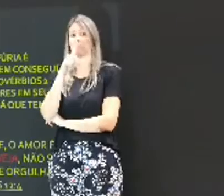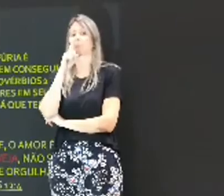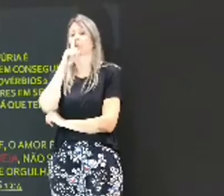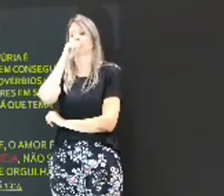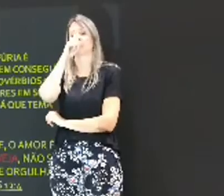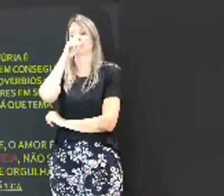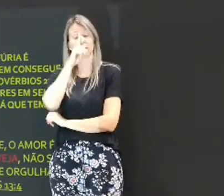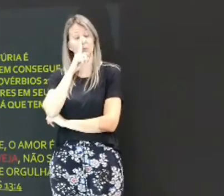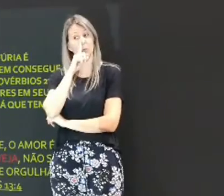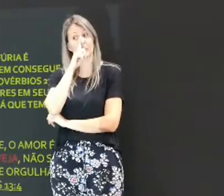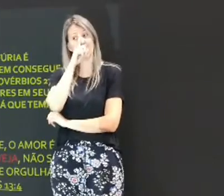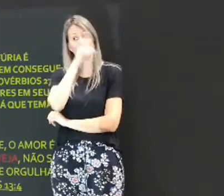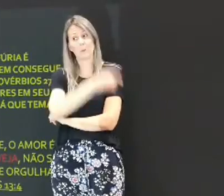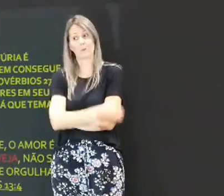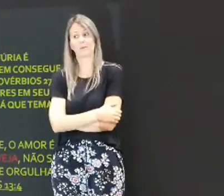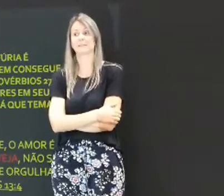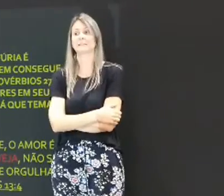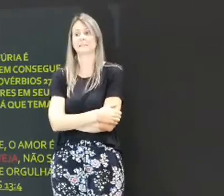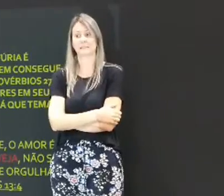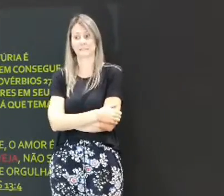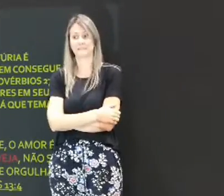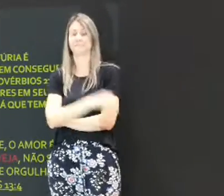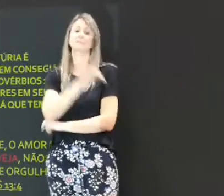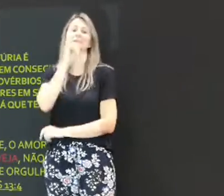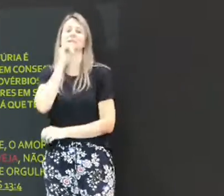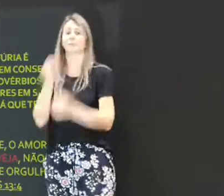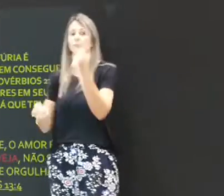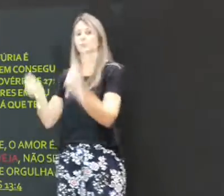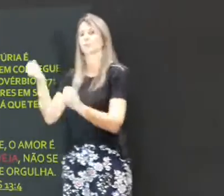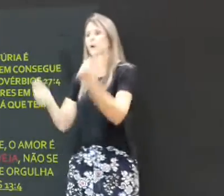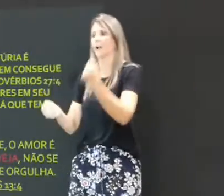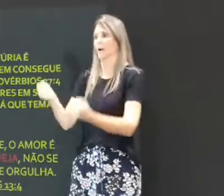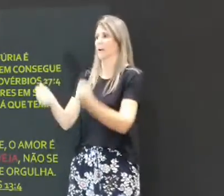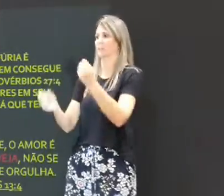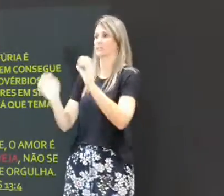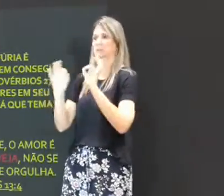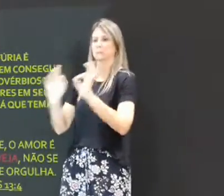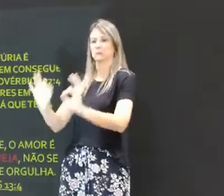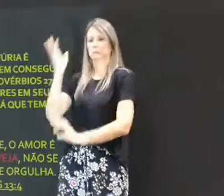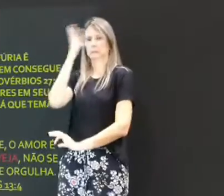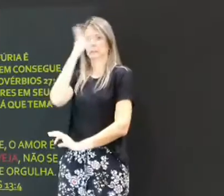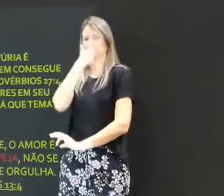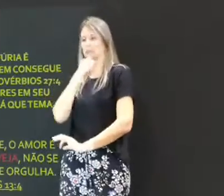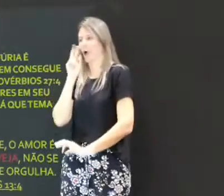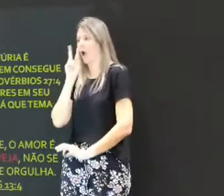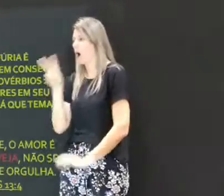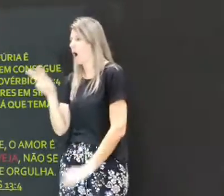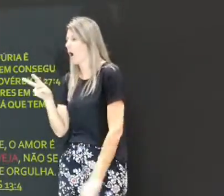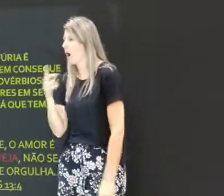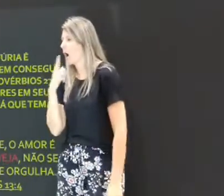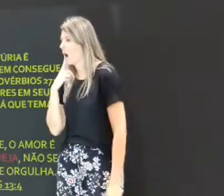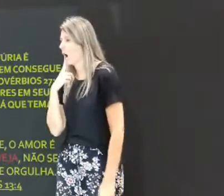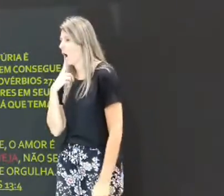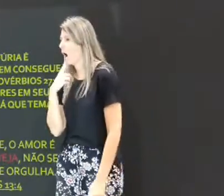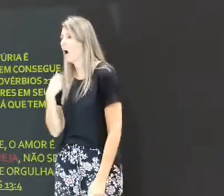É muito perigoso esse sentimento. Por exemplo, está um carro bonito, né? Aí você vai, eu